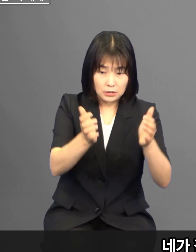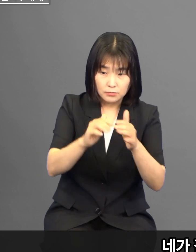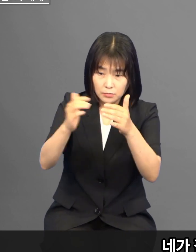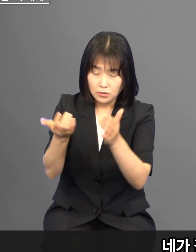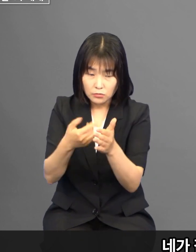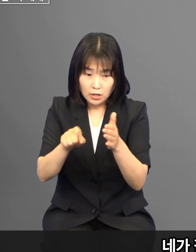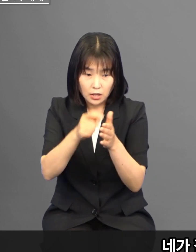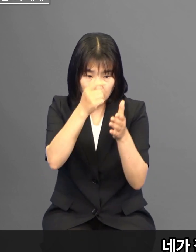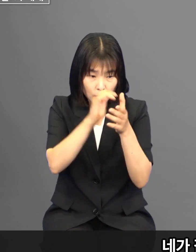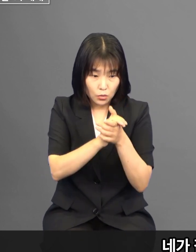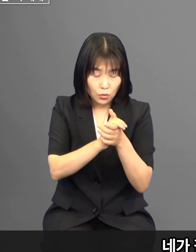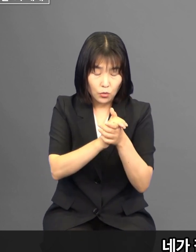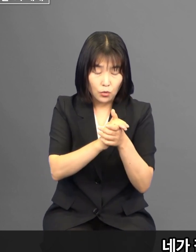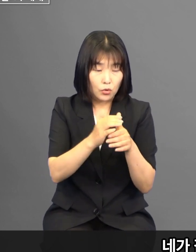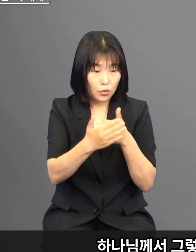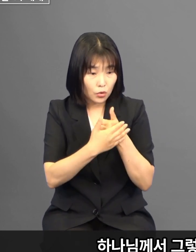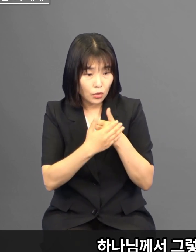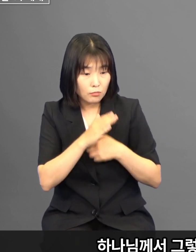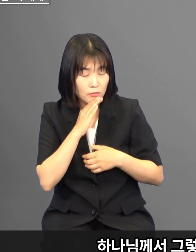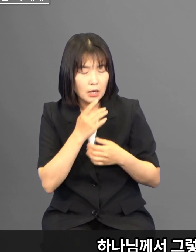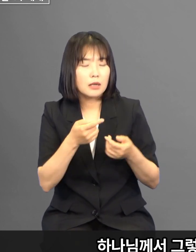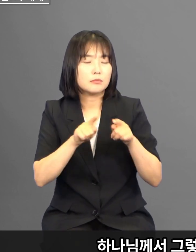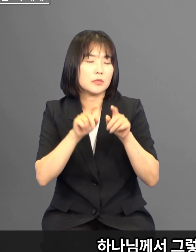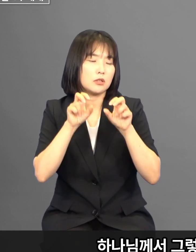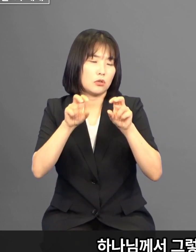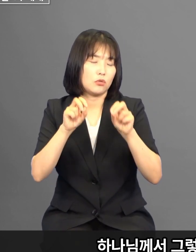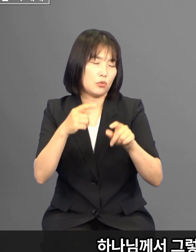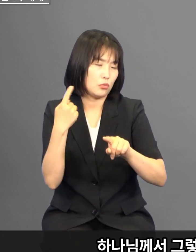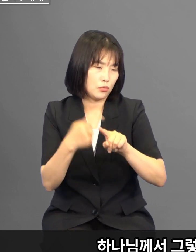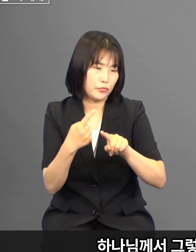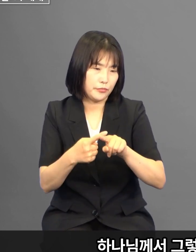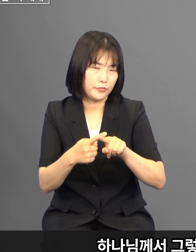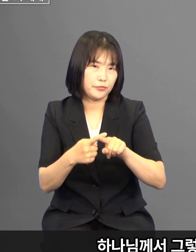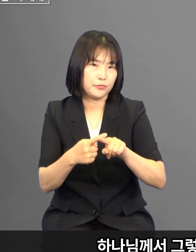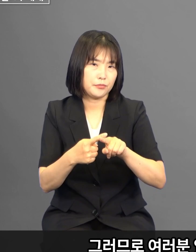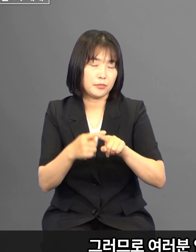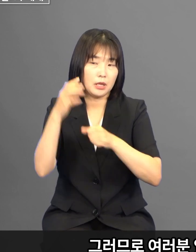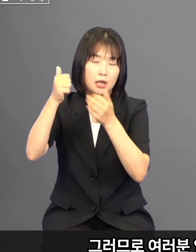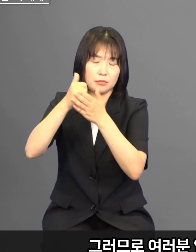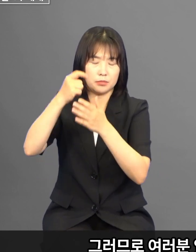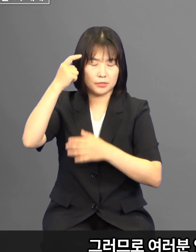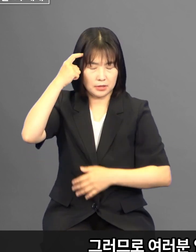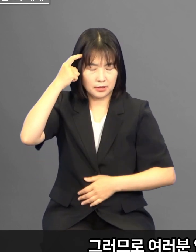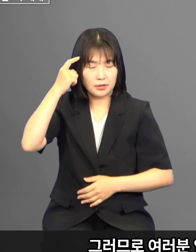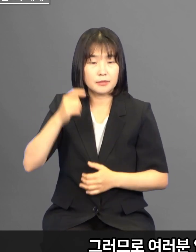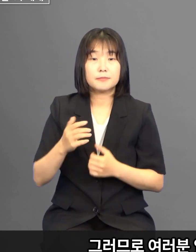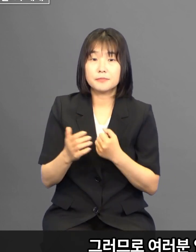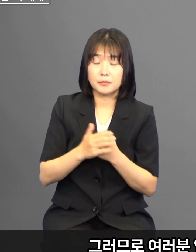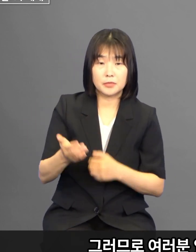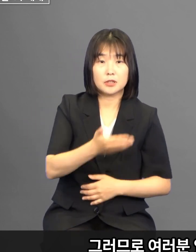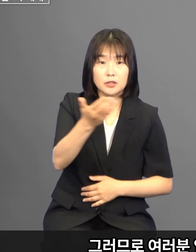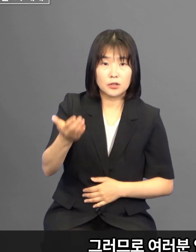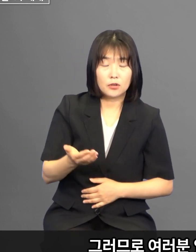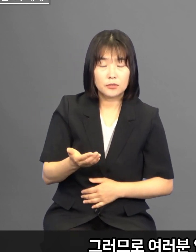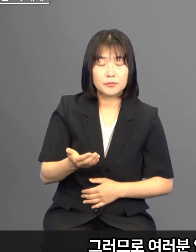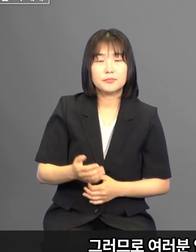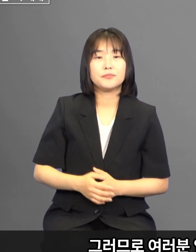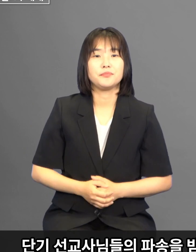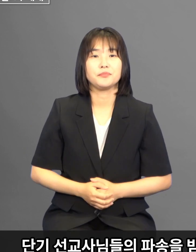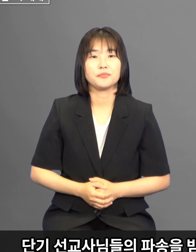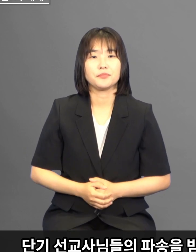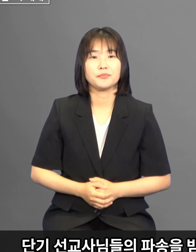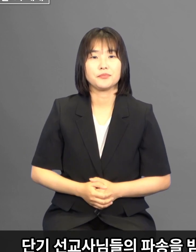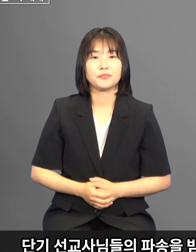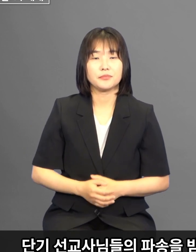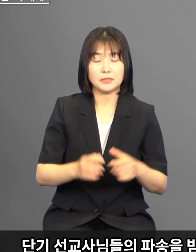너가 같이 선교한 거야. 하나님께서 그렇게 여겨 주신다는 것입니다. 그러므로 여러분 잊지 마시고 우리 선교사님들,